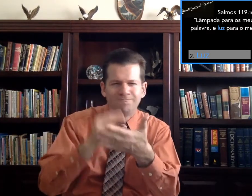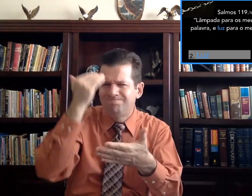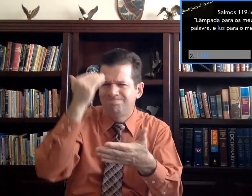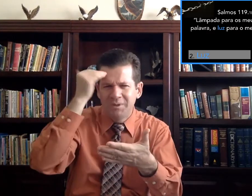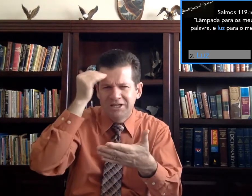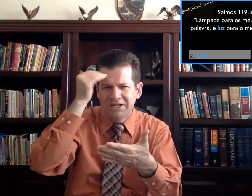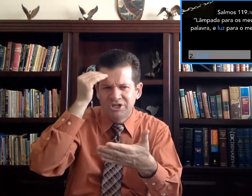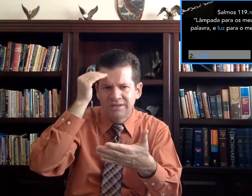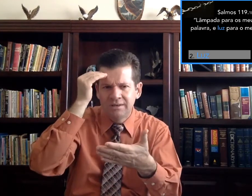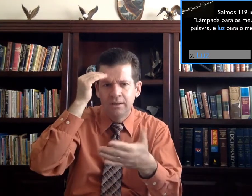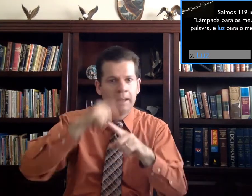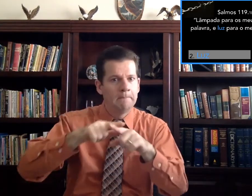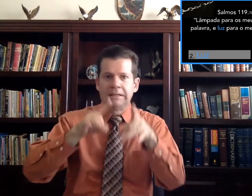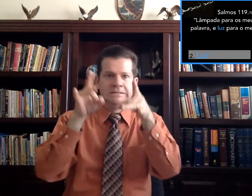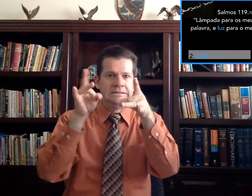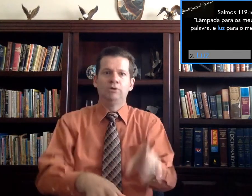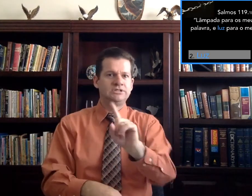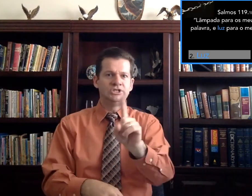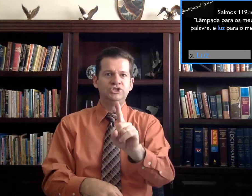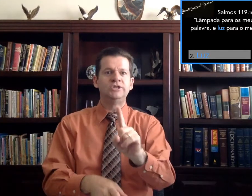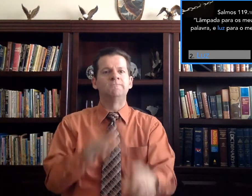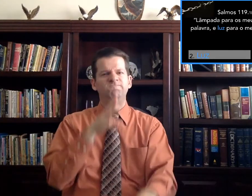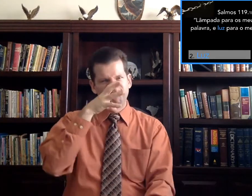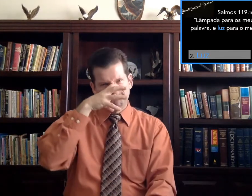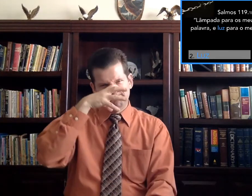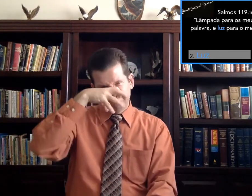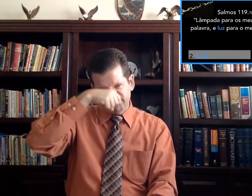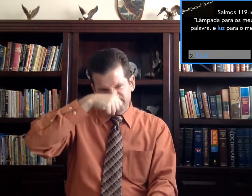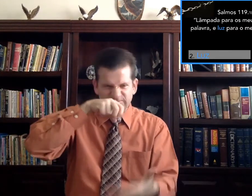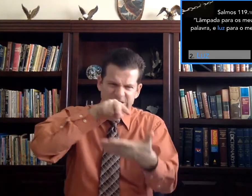não entendia, mas não desistia.